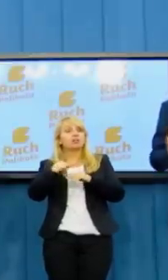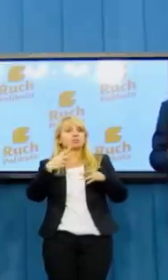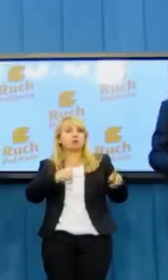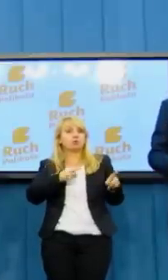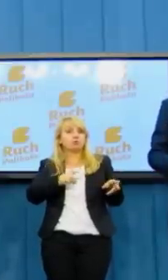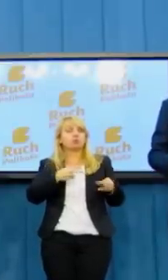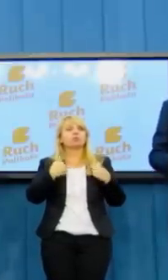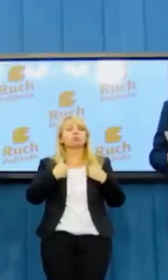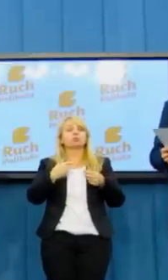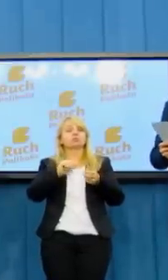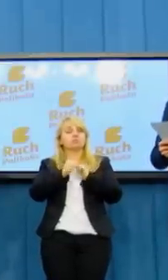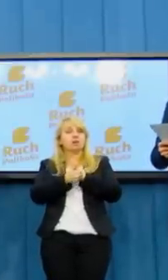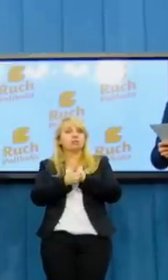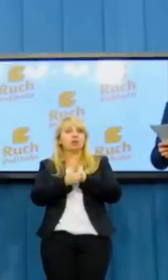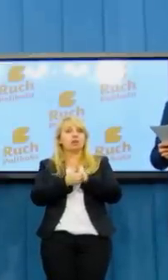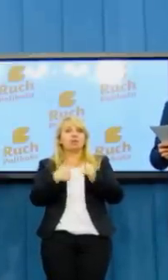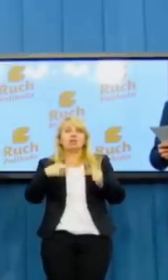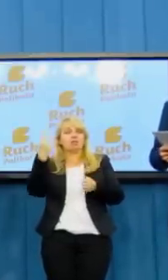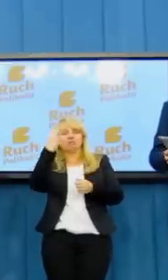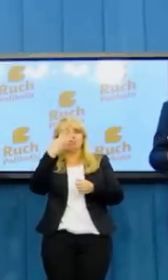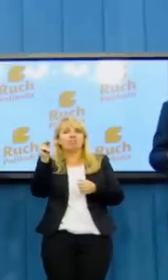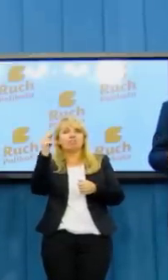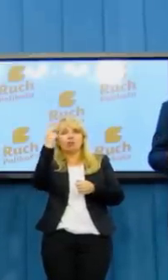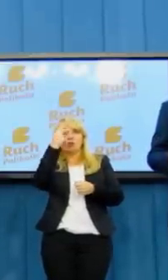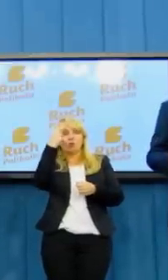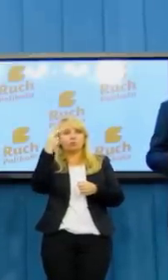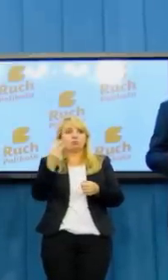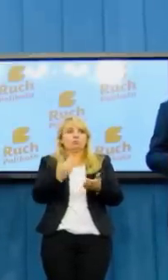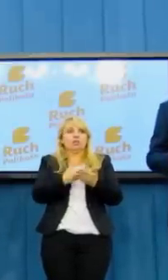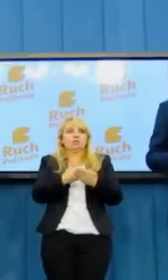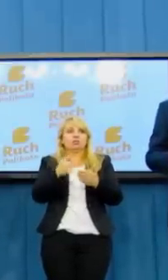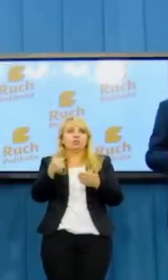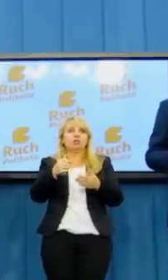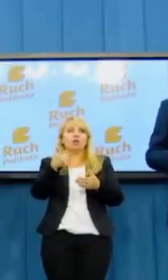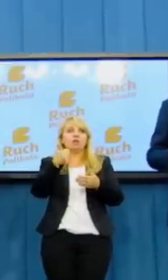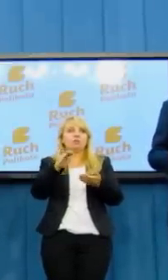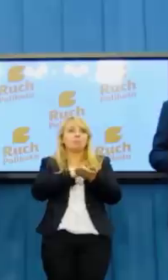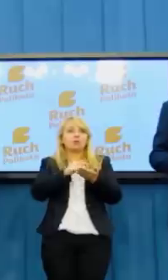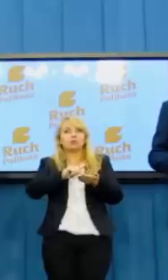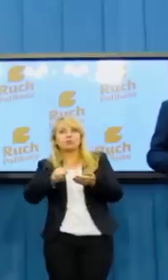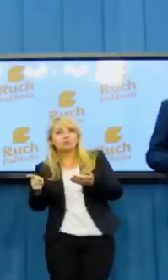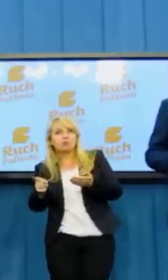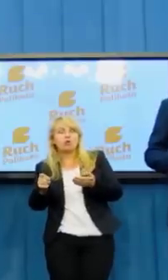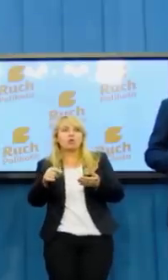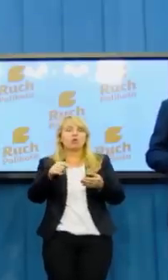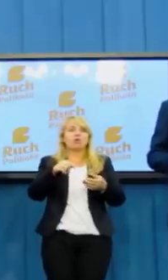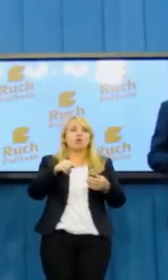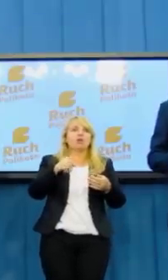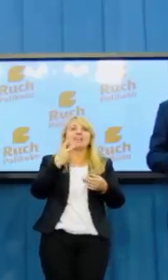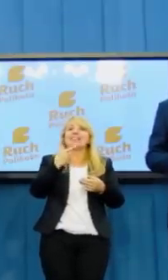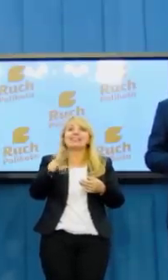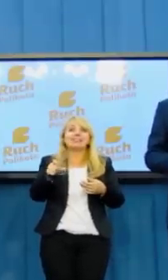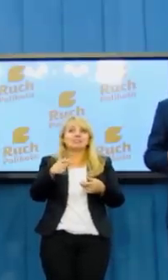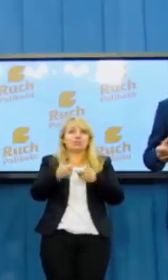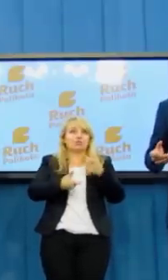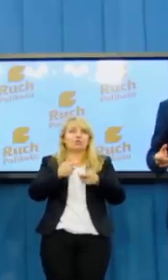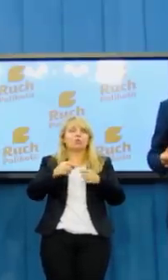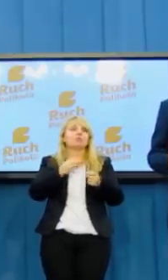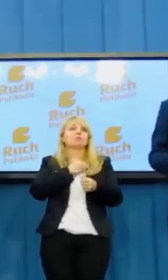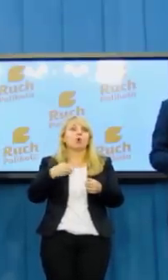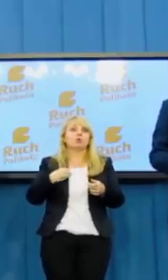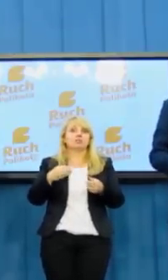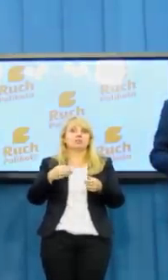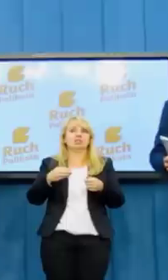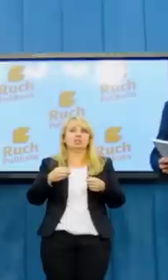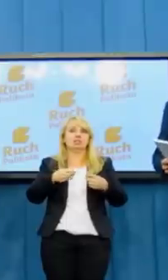Nie rozumiem, dlaczego już ponad półtora miesiąca od wybuchu afery Amber Gold nikt nic nie robi z polskim wymiarem sprawiedliwości. Czy jest